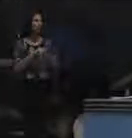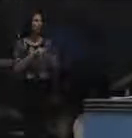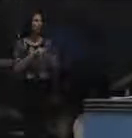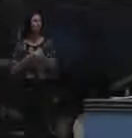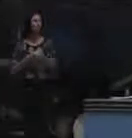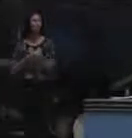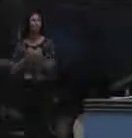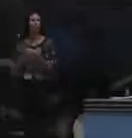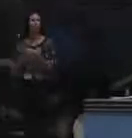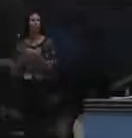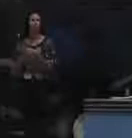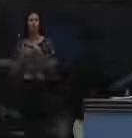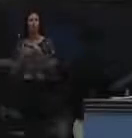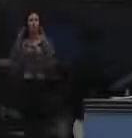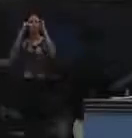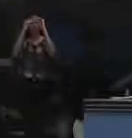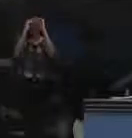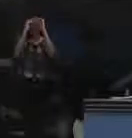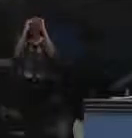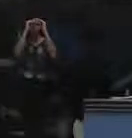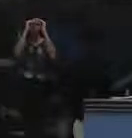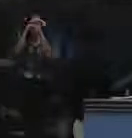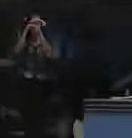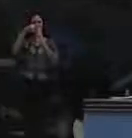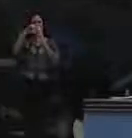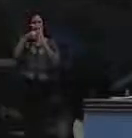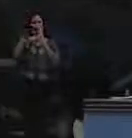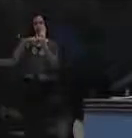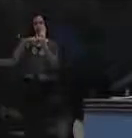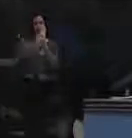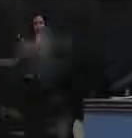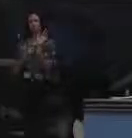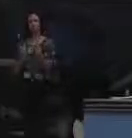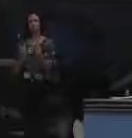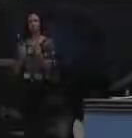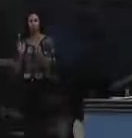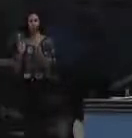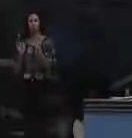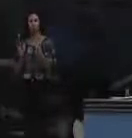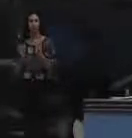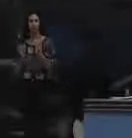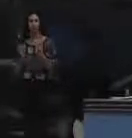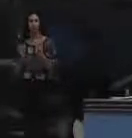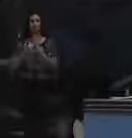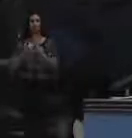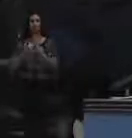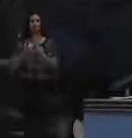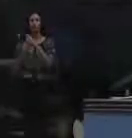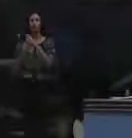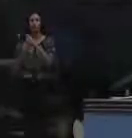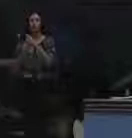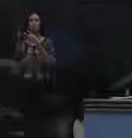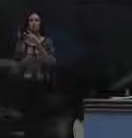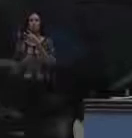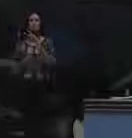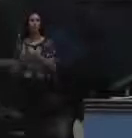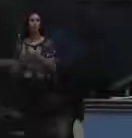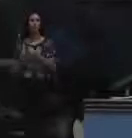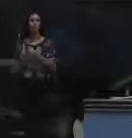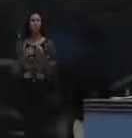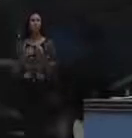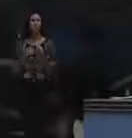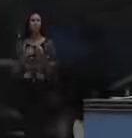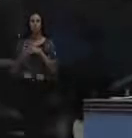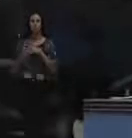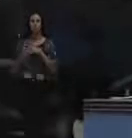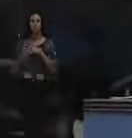termos das normas regulamentadoras. Artigo 3º. Os créditos tributários escritos